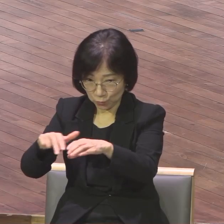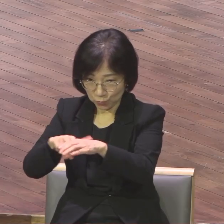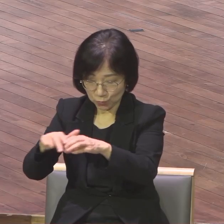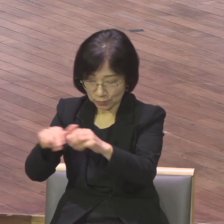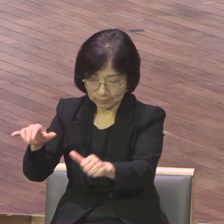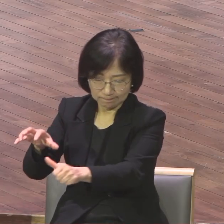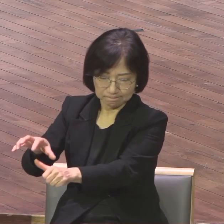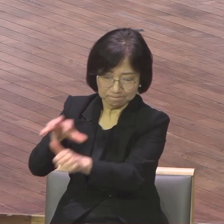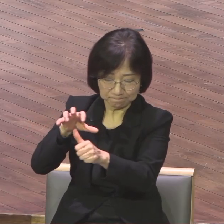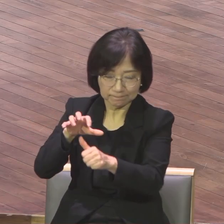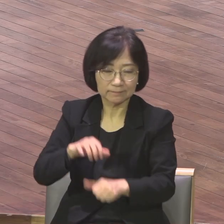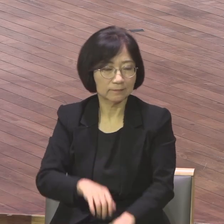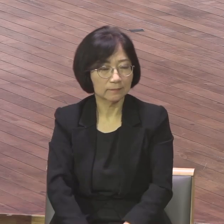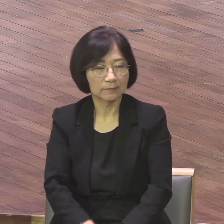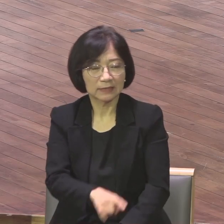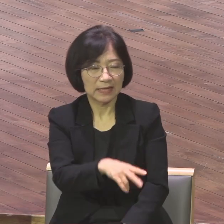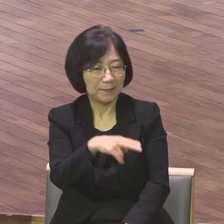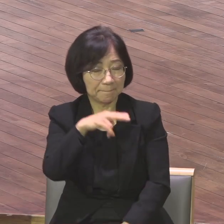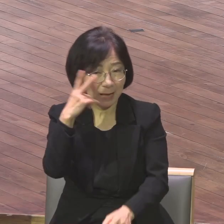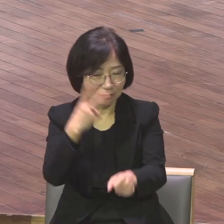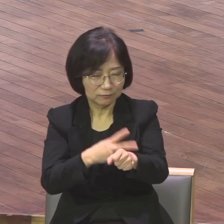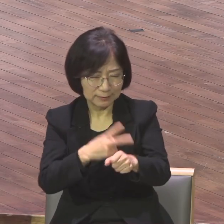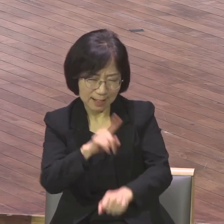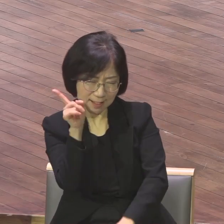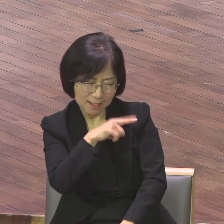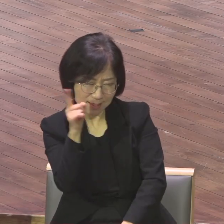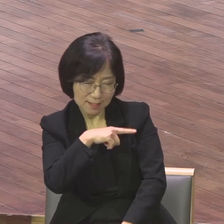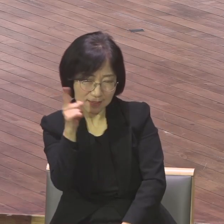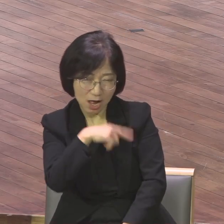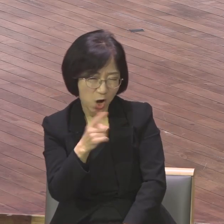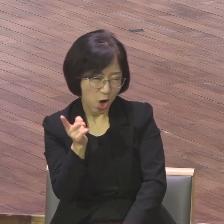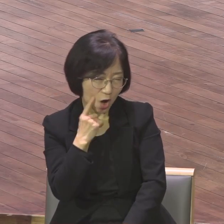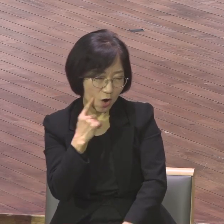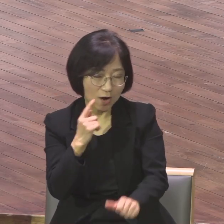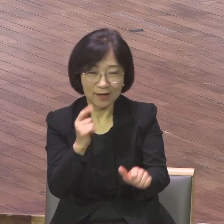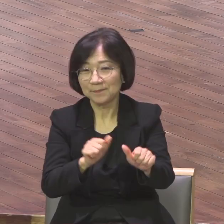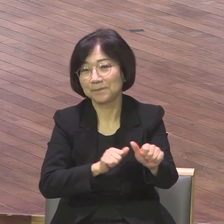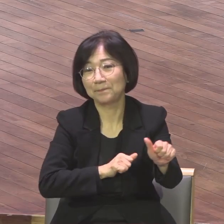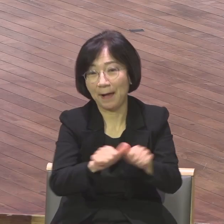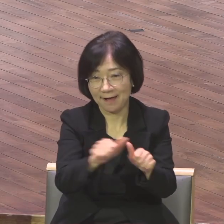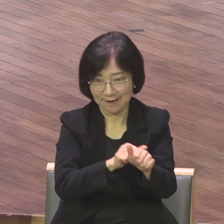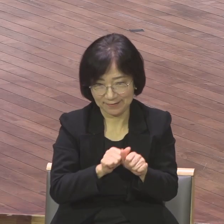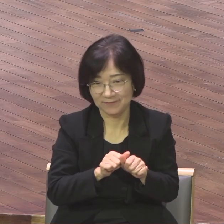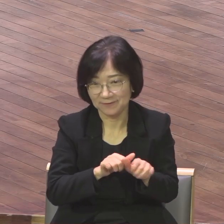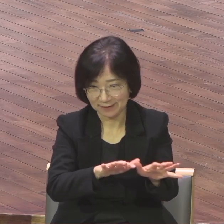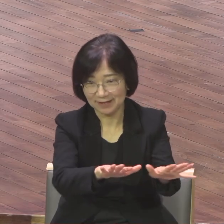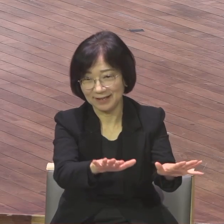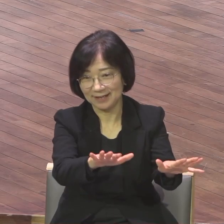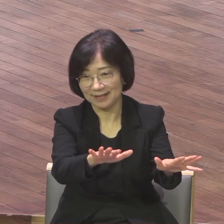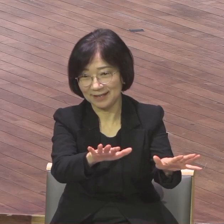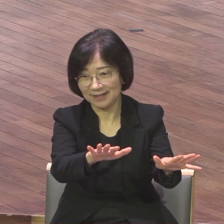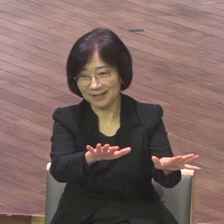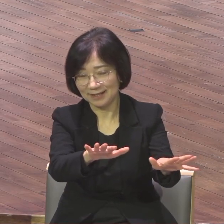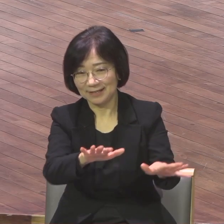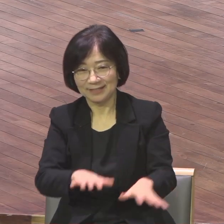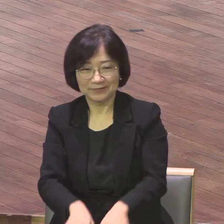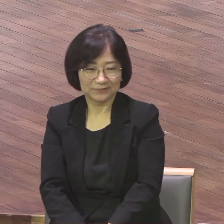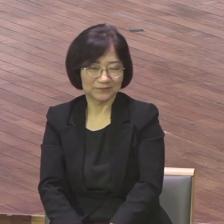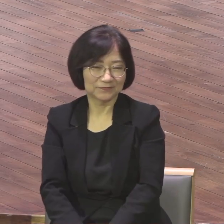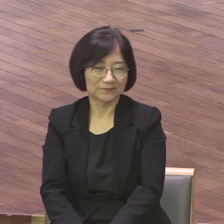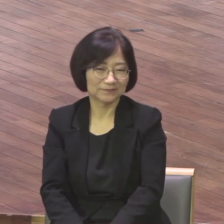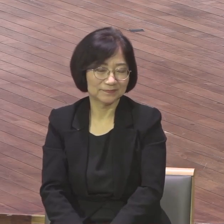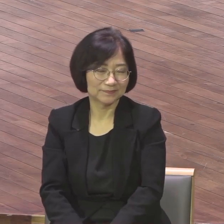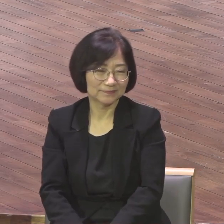사도 바울에 대한 악의에 찬 나쁜 소식을, 나쁜 소문을 그렇게 계속